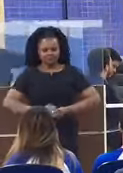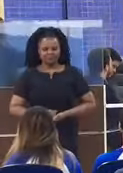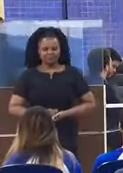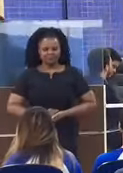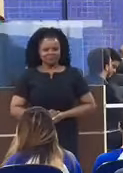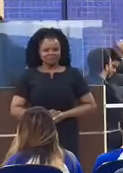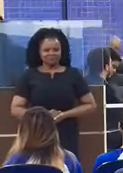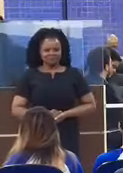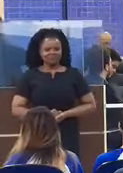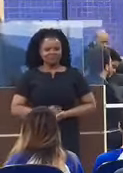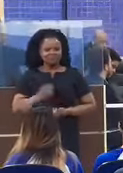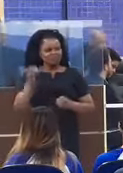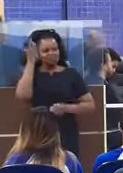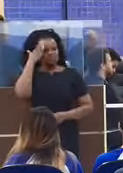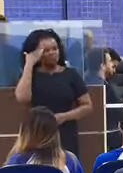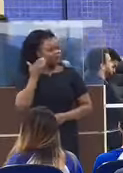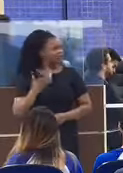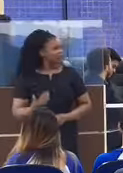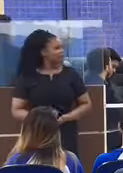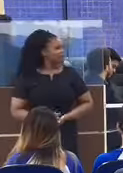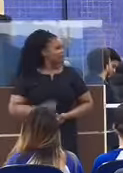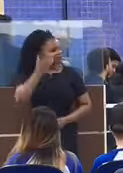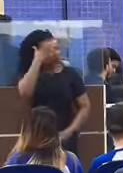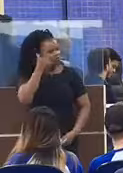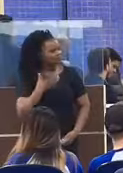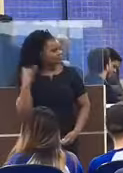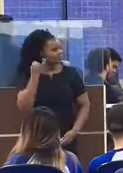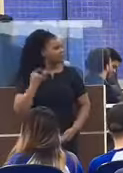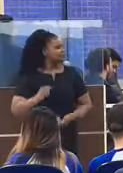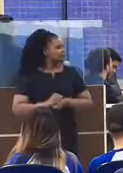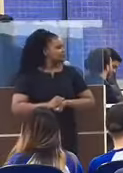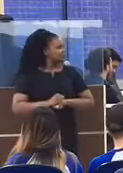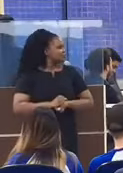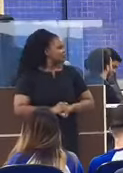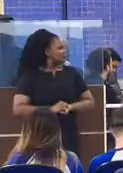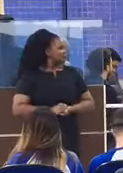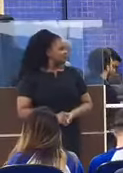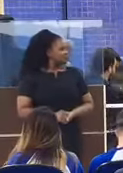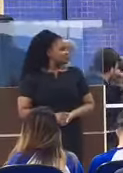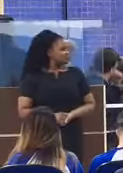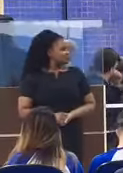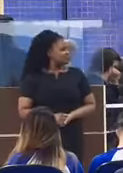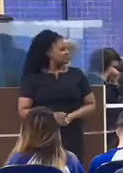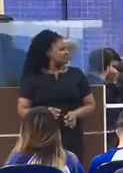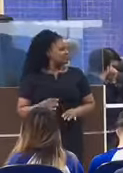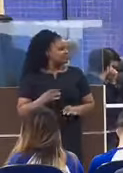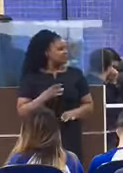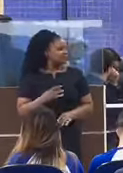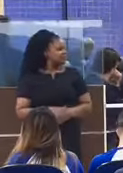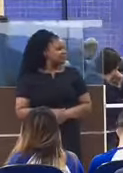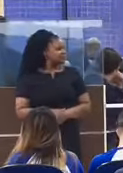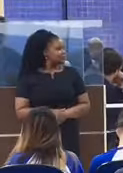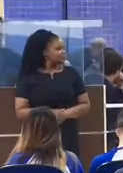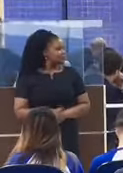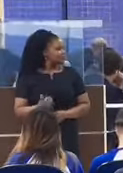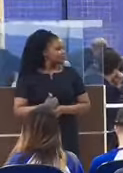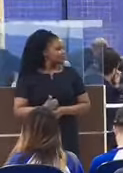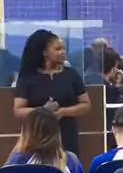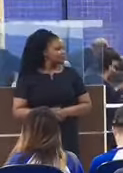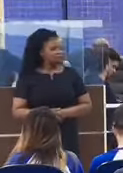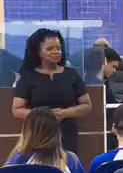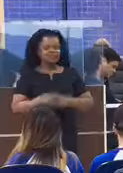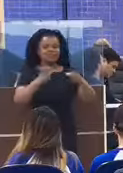e logo ele fará uso da palavra, como acontece todos os anos. Você que chegou agora em